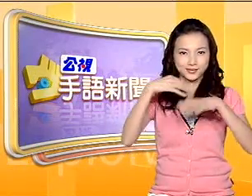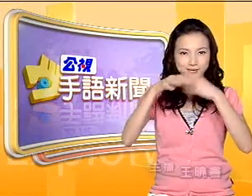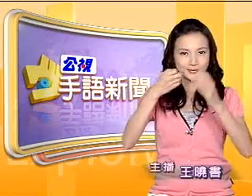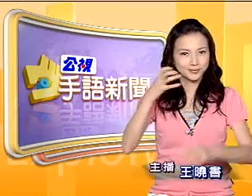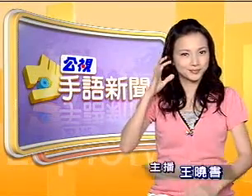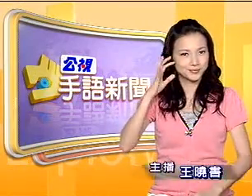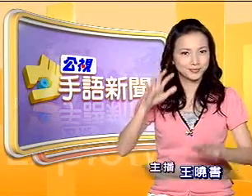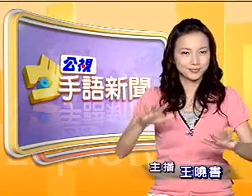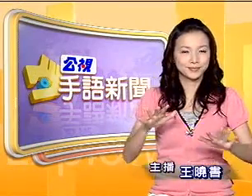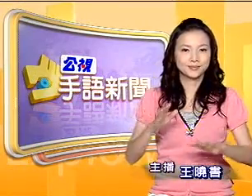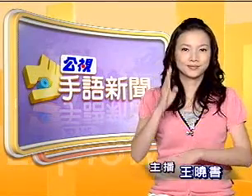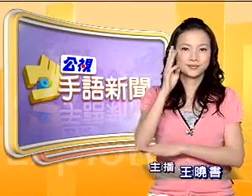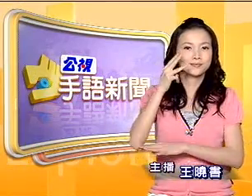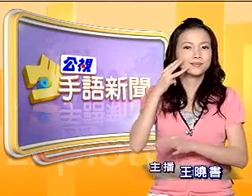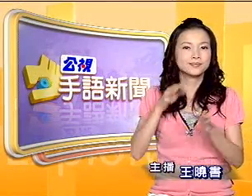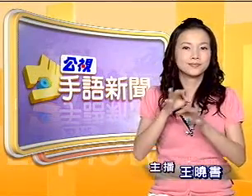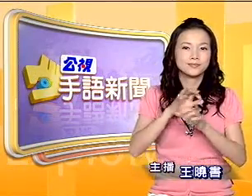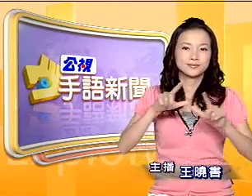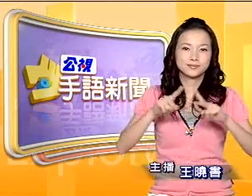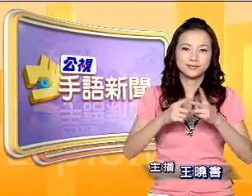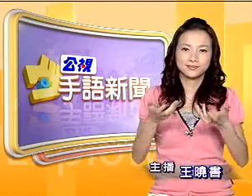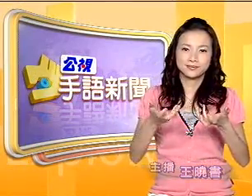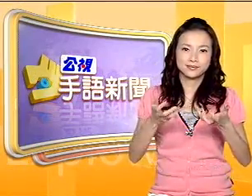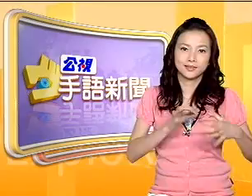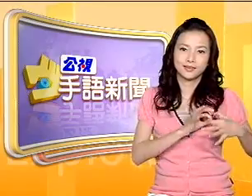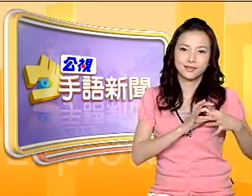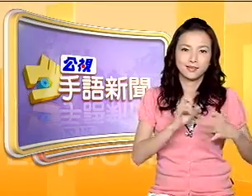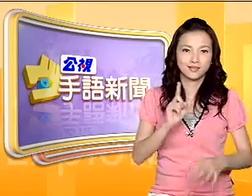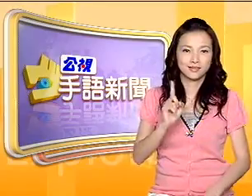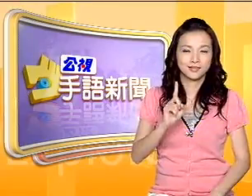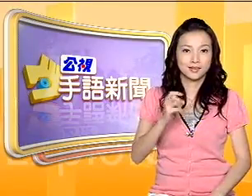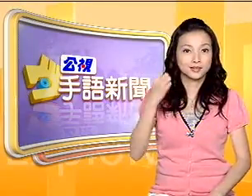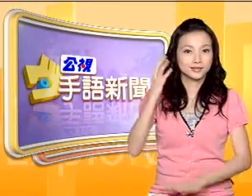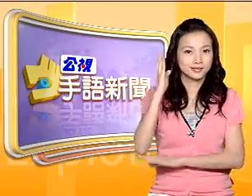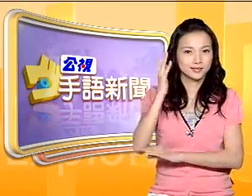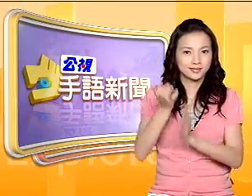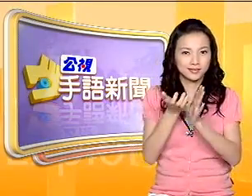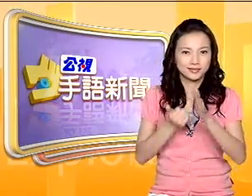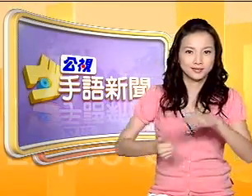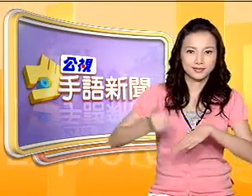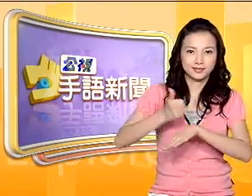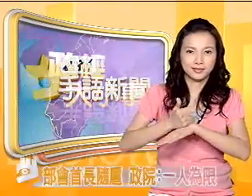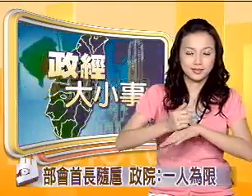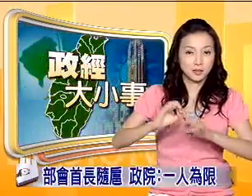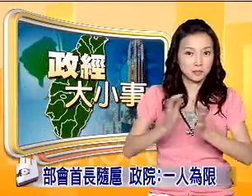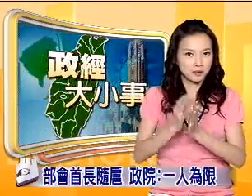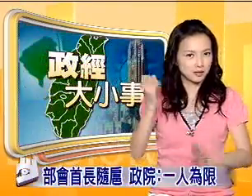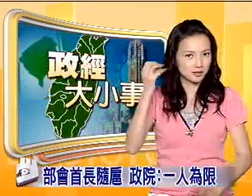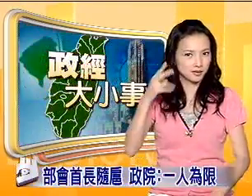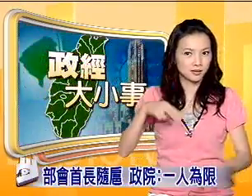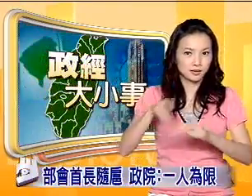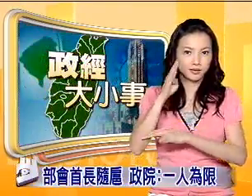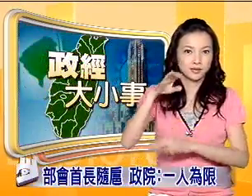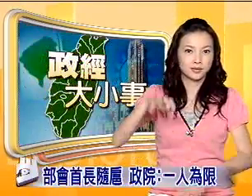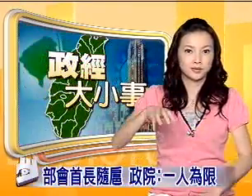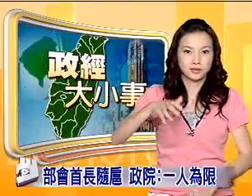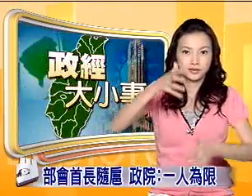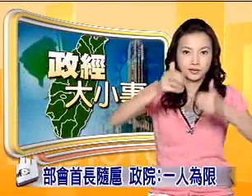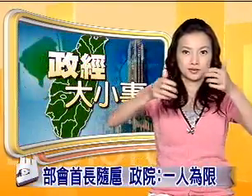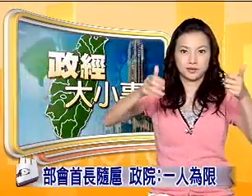到首尔新闻的现场，今天震惊大小事单元要来关心的是，刘兆玄内阁才刚刚上路，就传出了各部